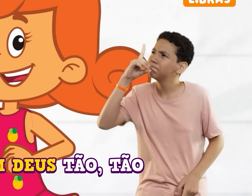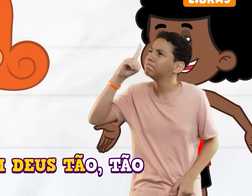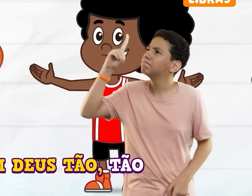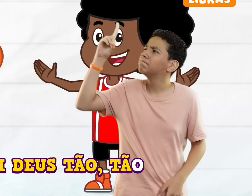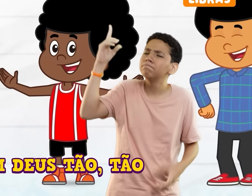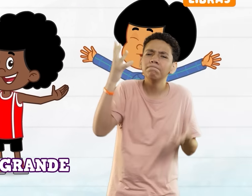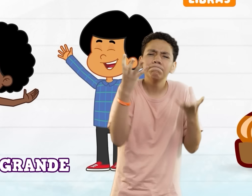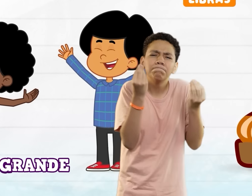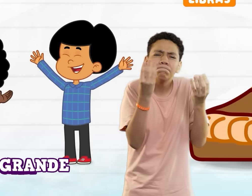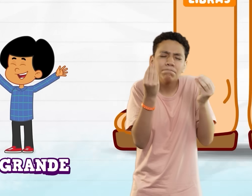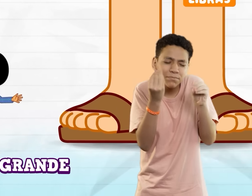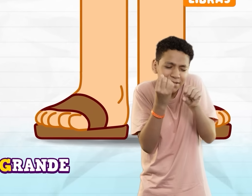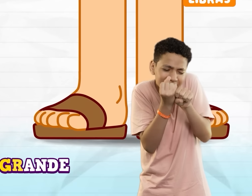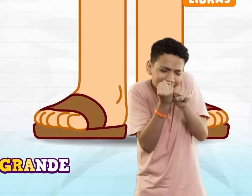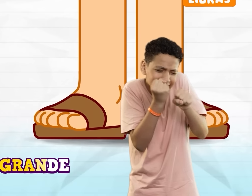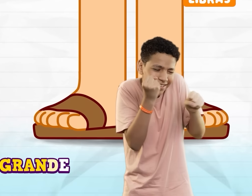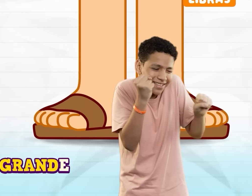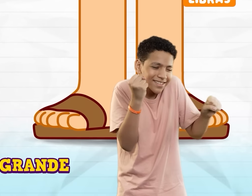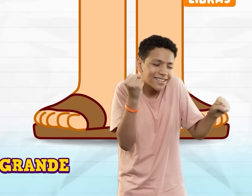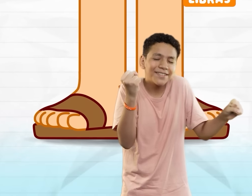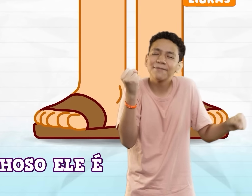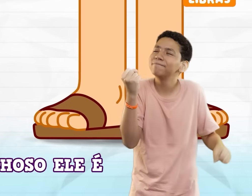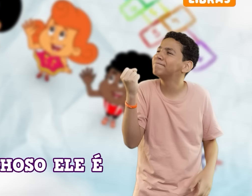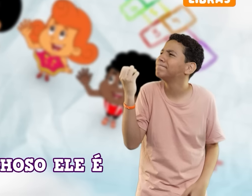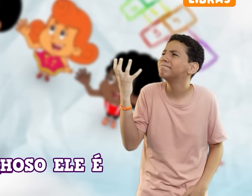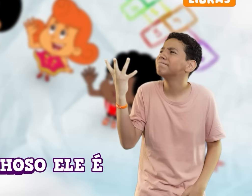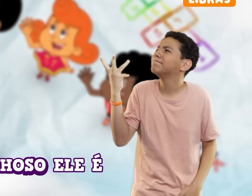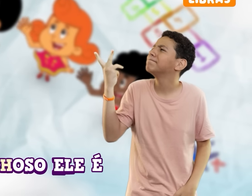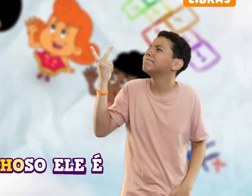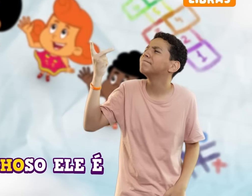Eu tenho um Deus tão, tão, tão grande.